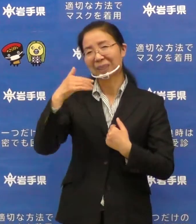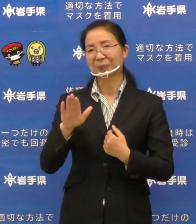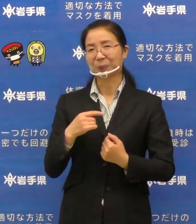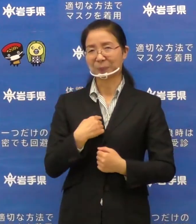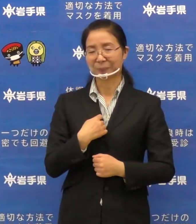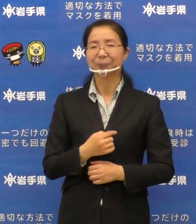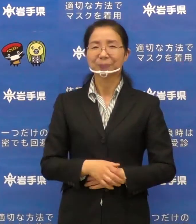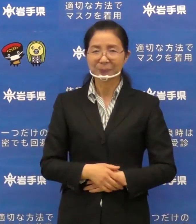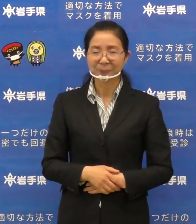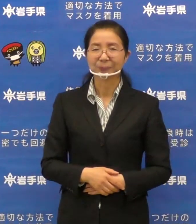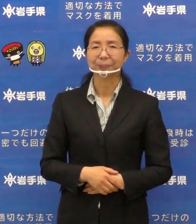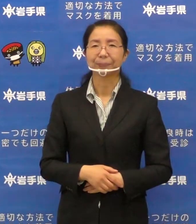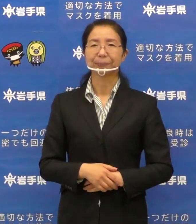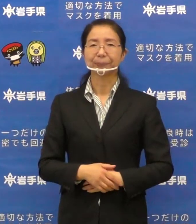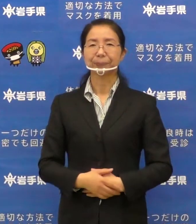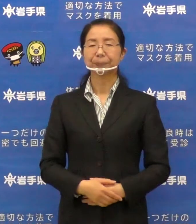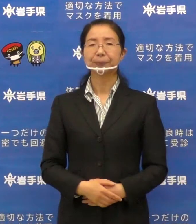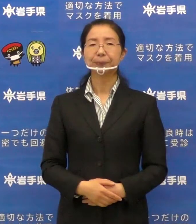ございます。